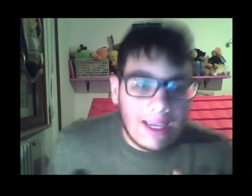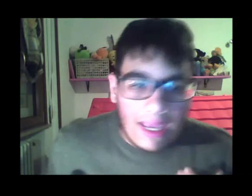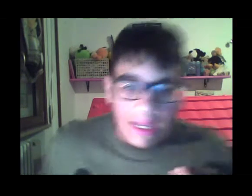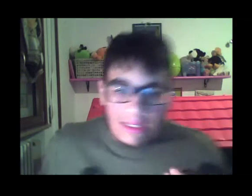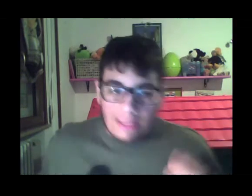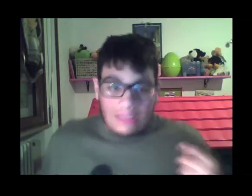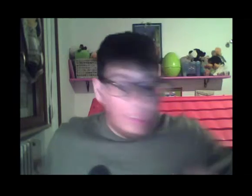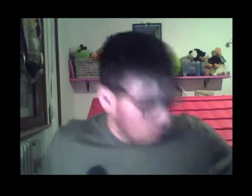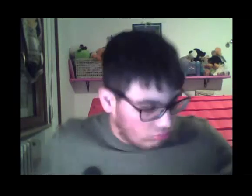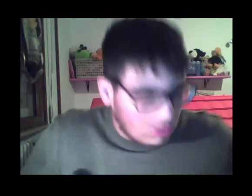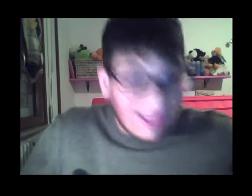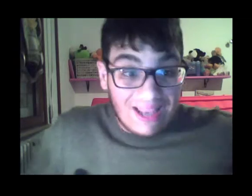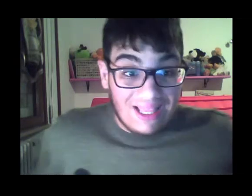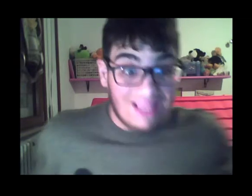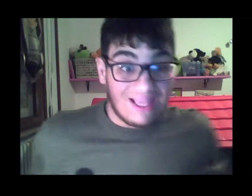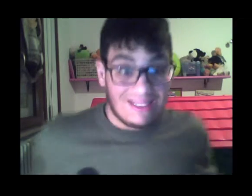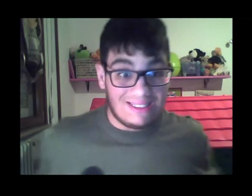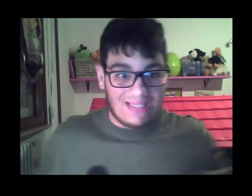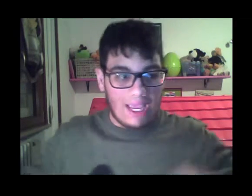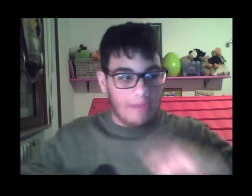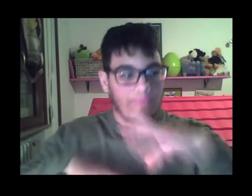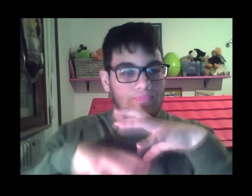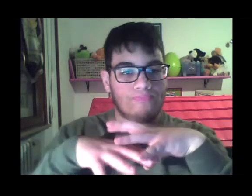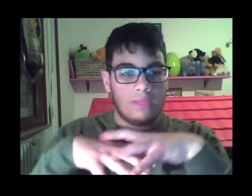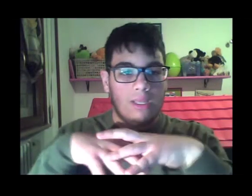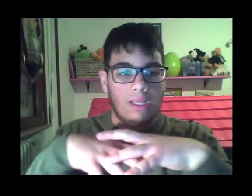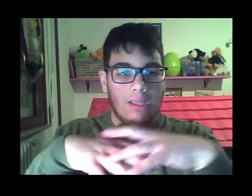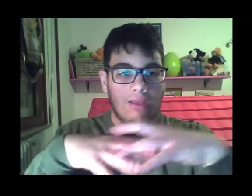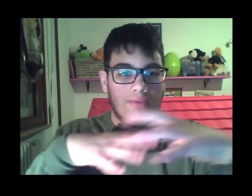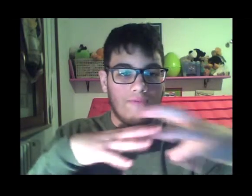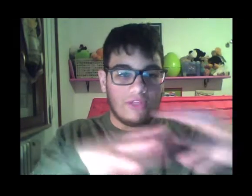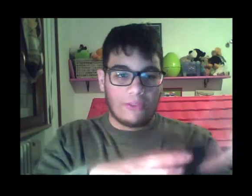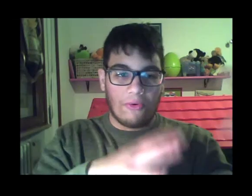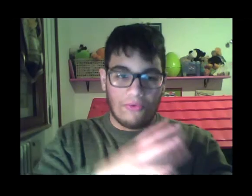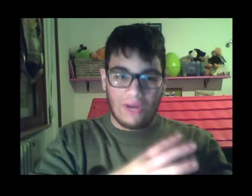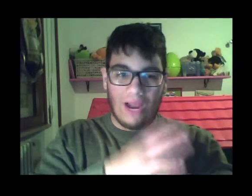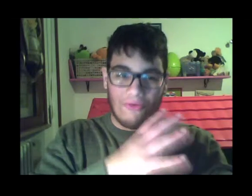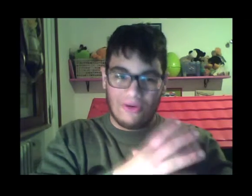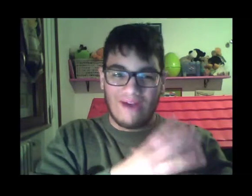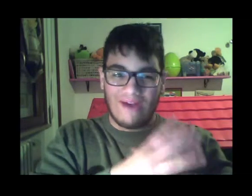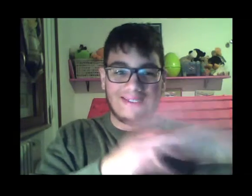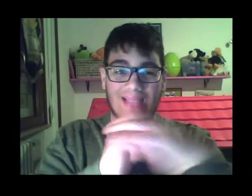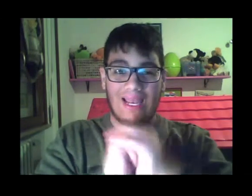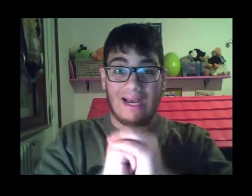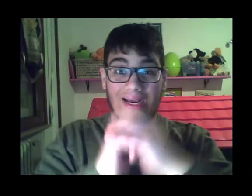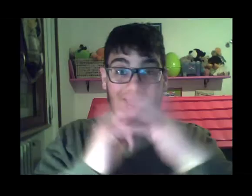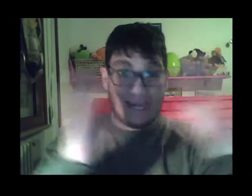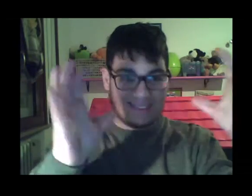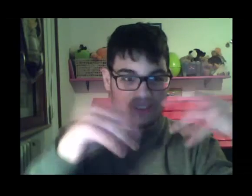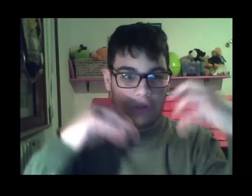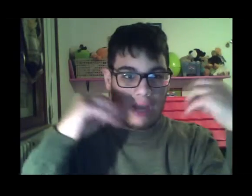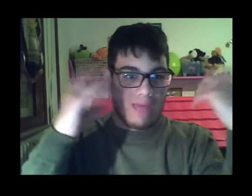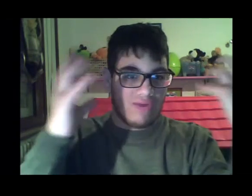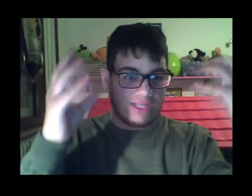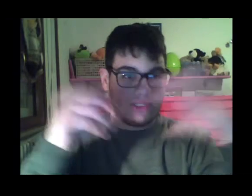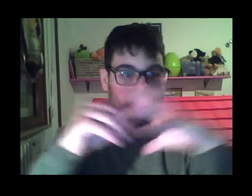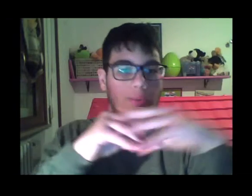Che ne dite se facciamo alcune fasi della creazione, lavorazione, quindi